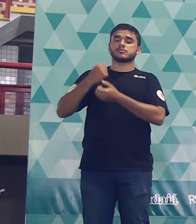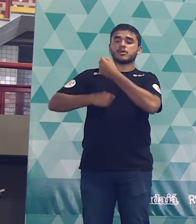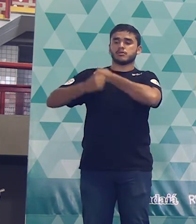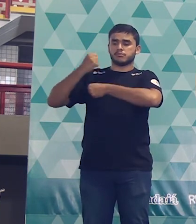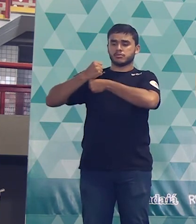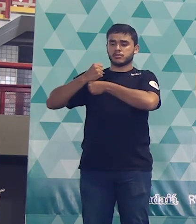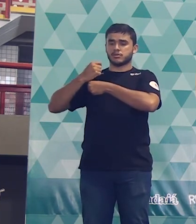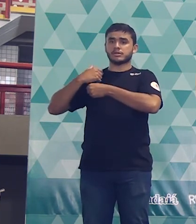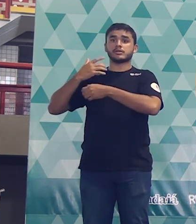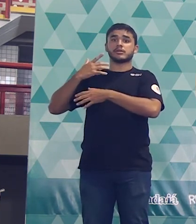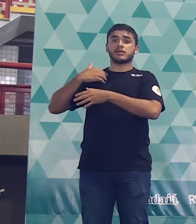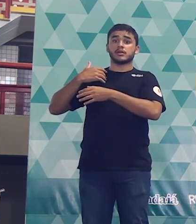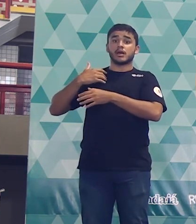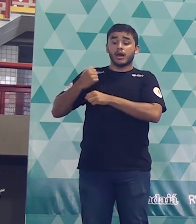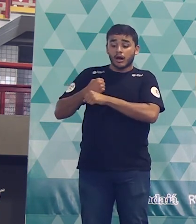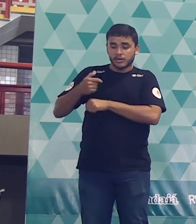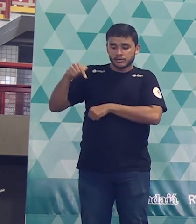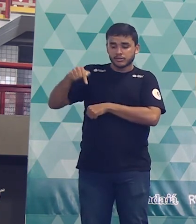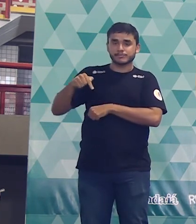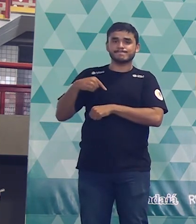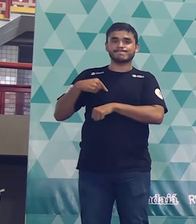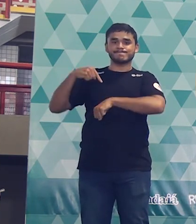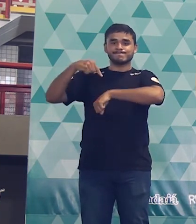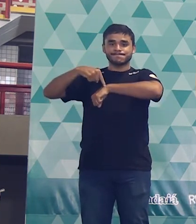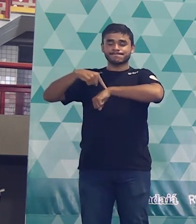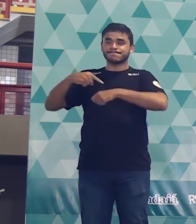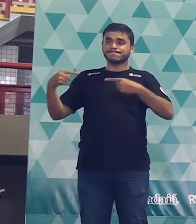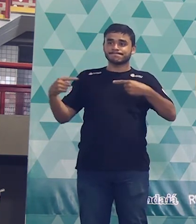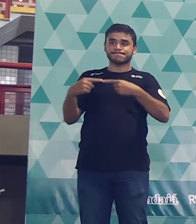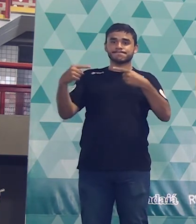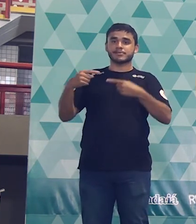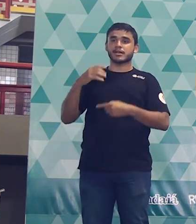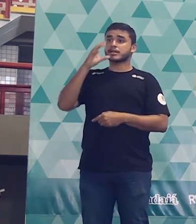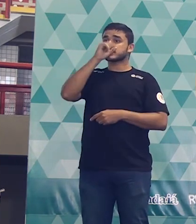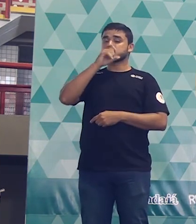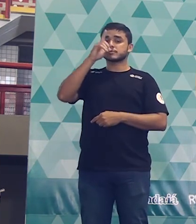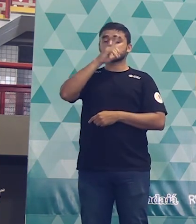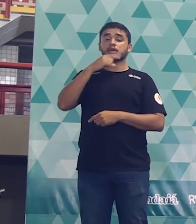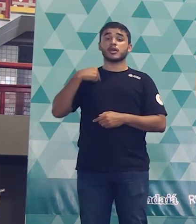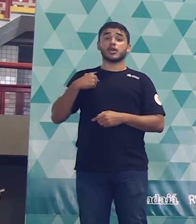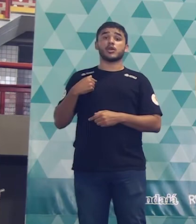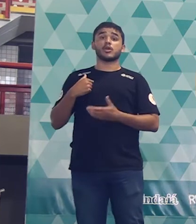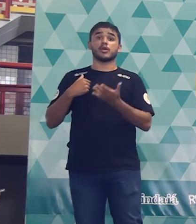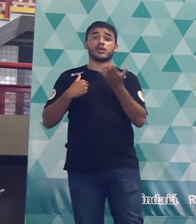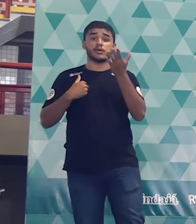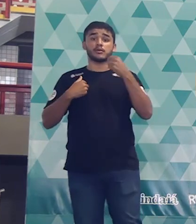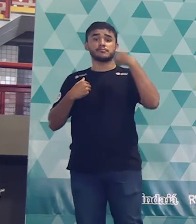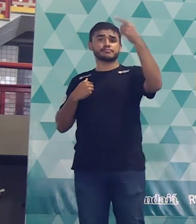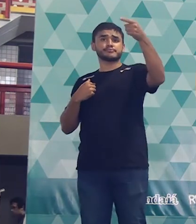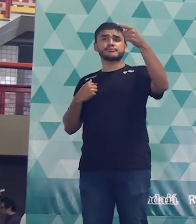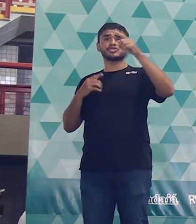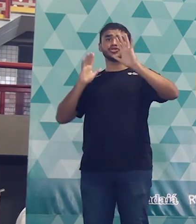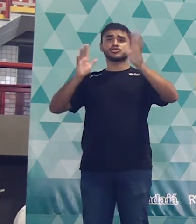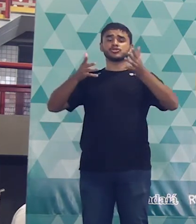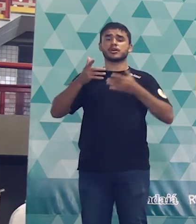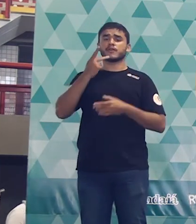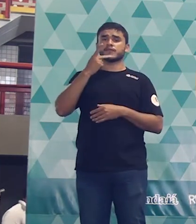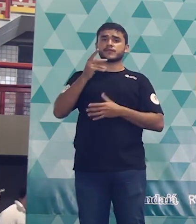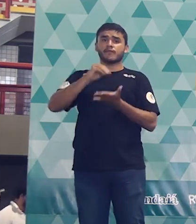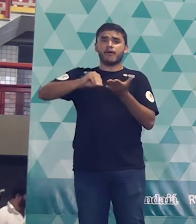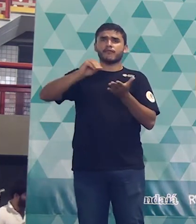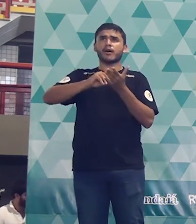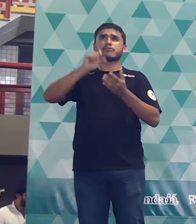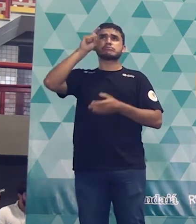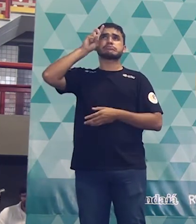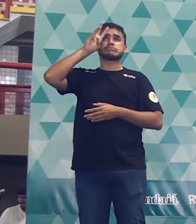ano, a nossa agenda não foi compatível. Mas que bom que exatamente há 15 dias da prova do Enem, prova de linguagens